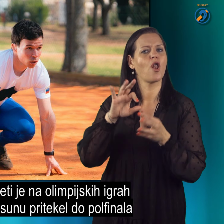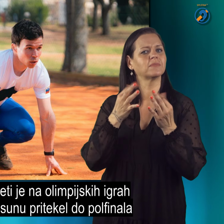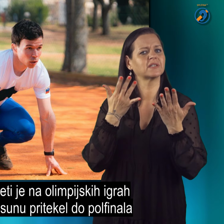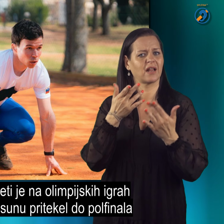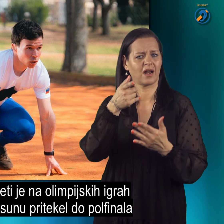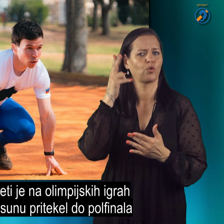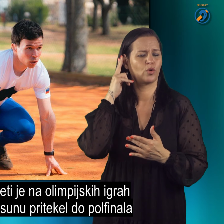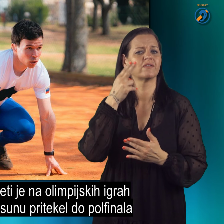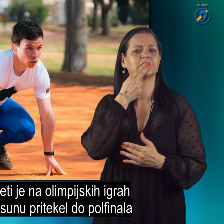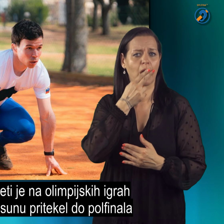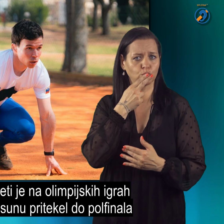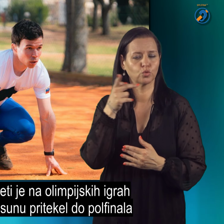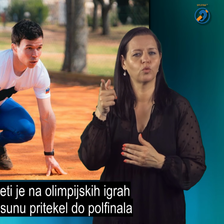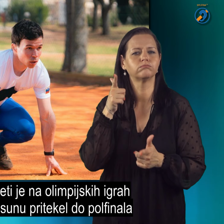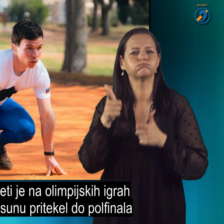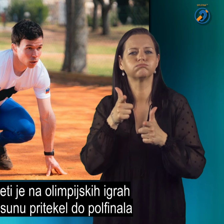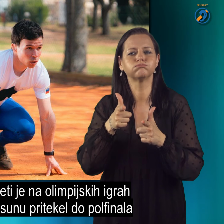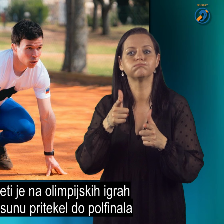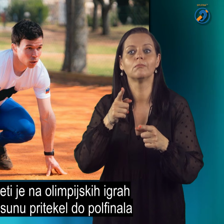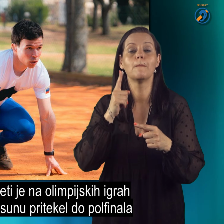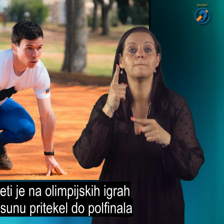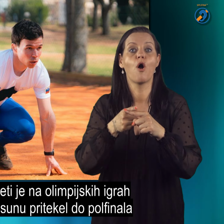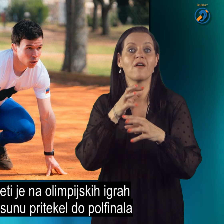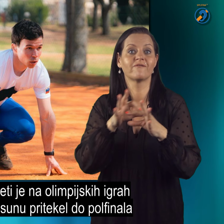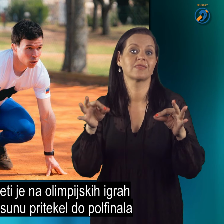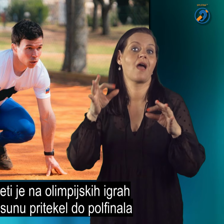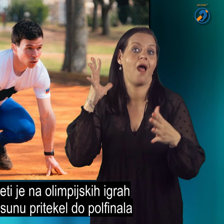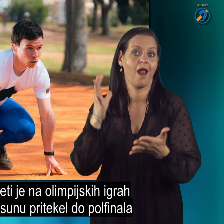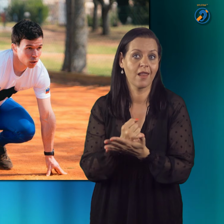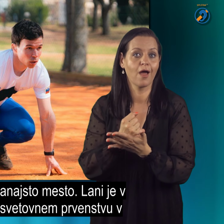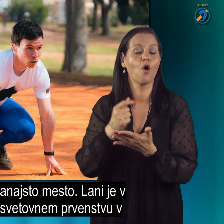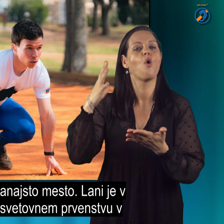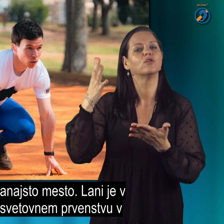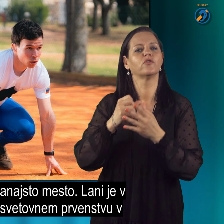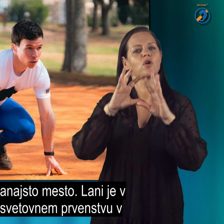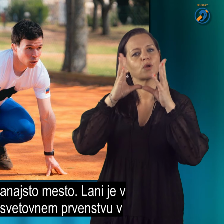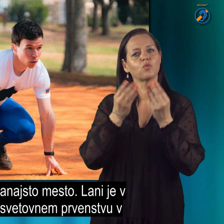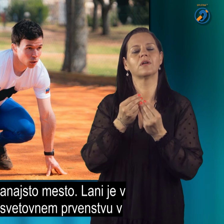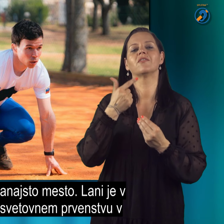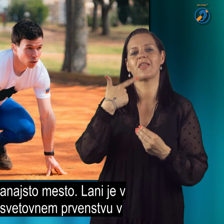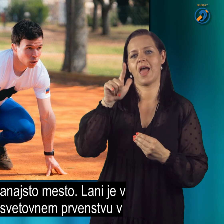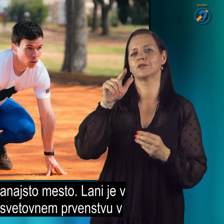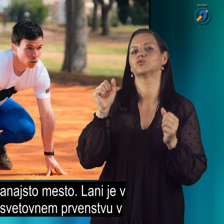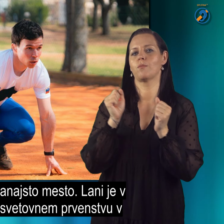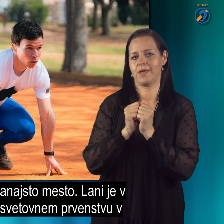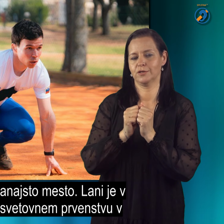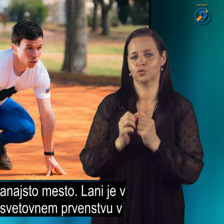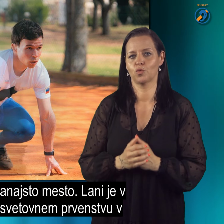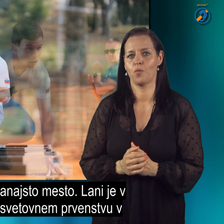je na olimpijskih igrah gluhih v Samsunu pritekel do polfinala in osvojil 12. mesto.